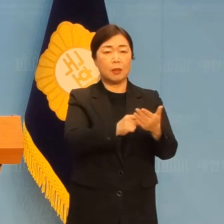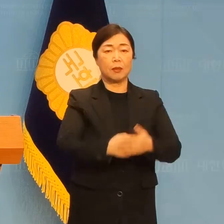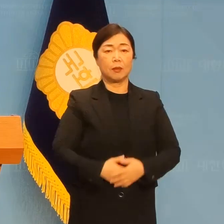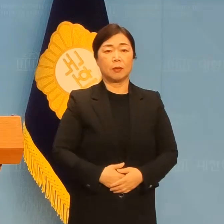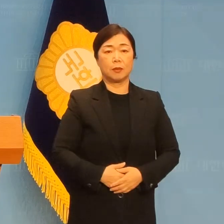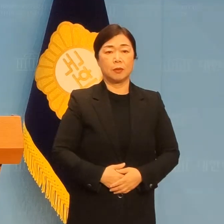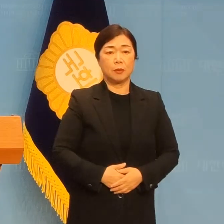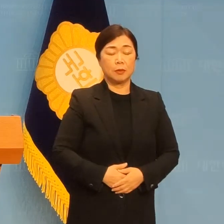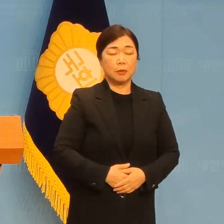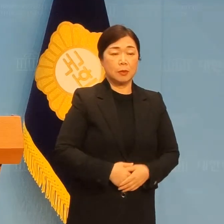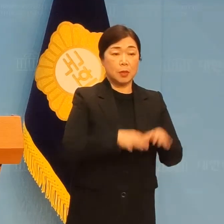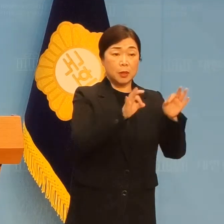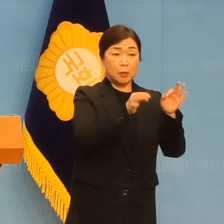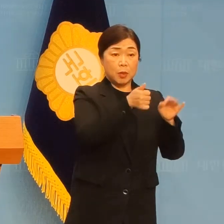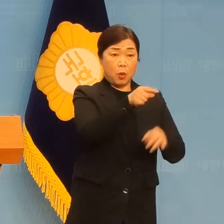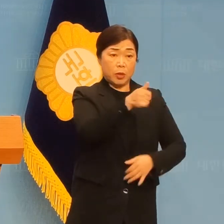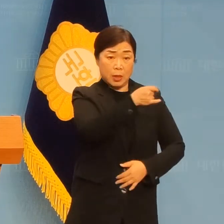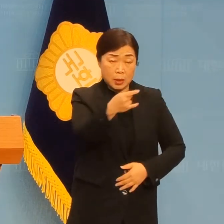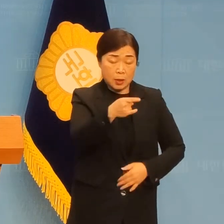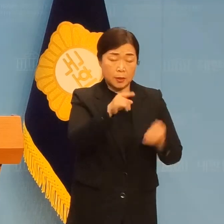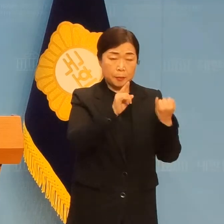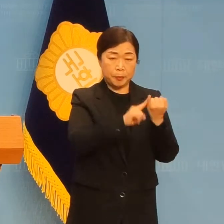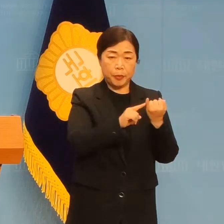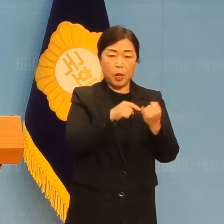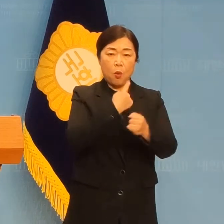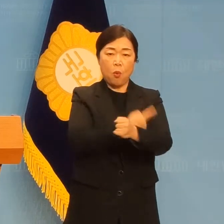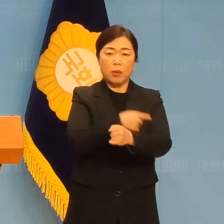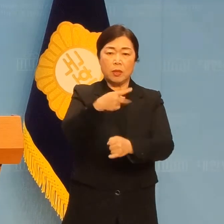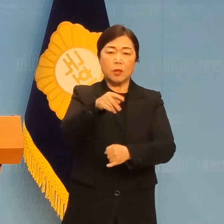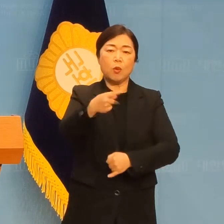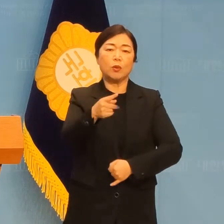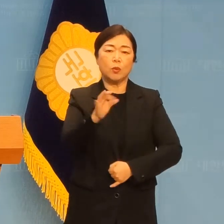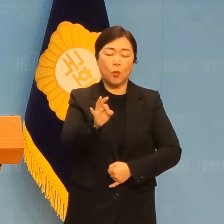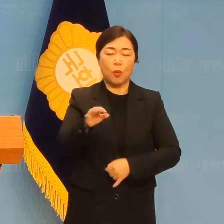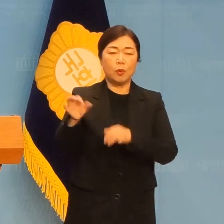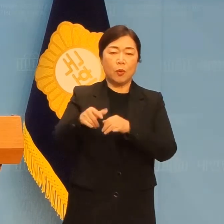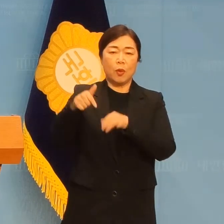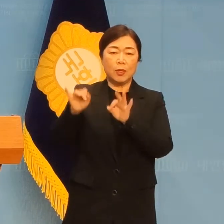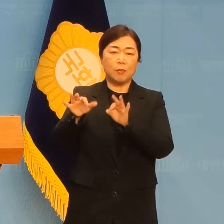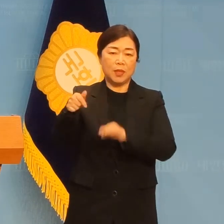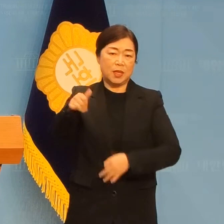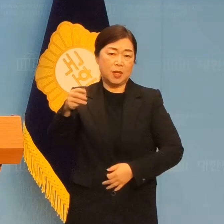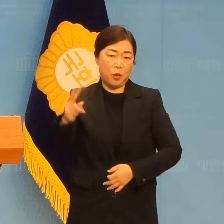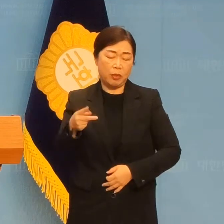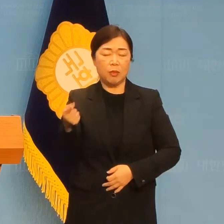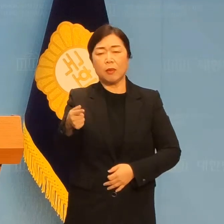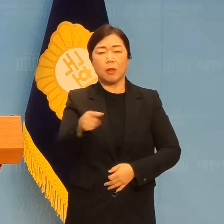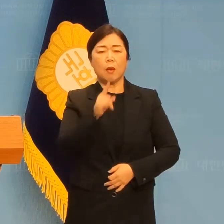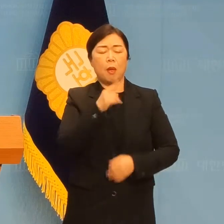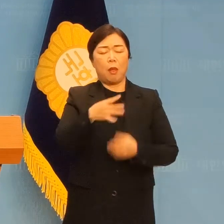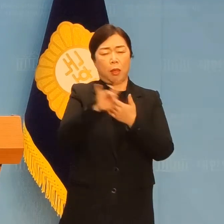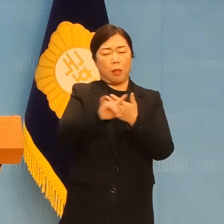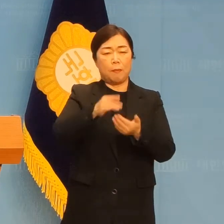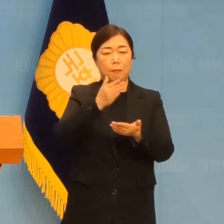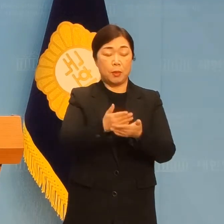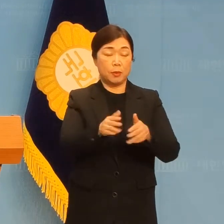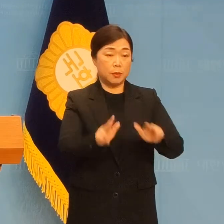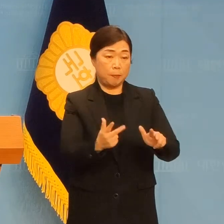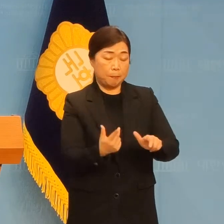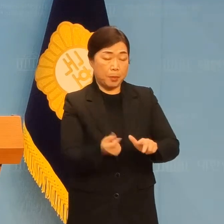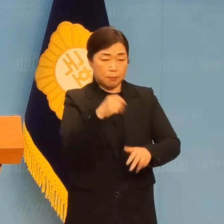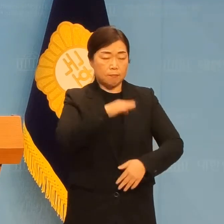김건희와 권성동, 김기현 의원은 더 이상 얄팍한 변명으로 국민을 속이려 하지 말고 국민 앞에